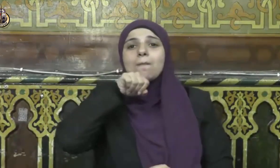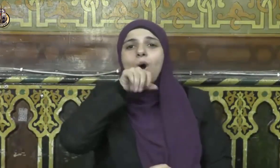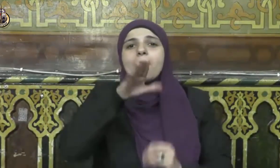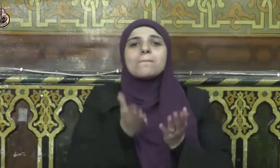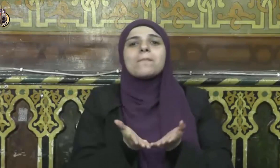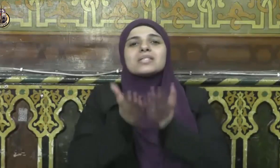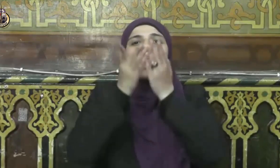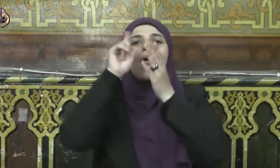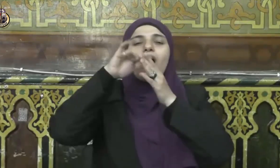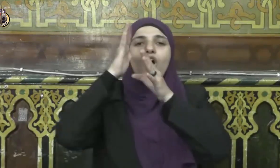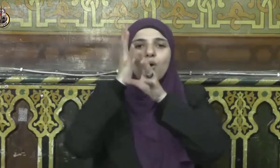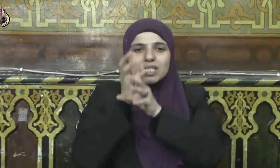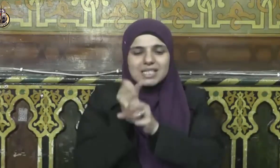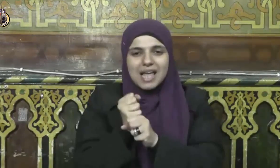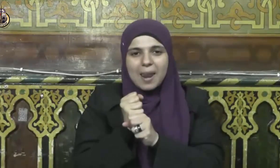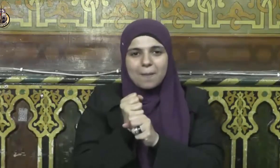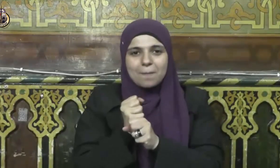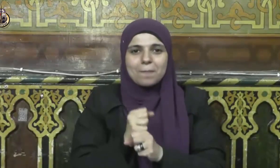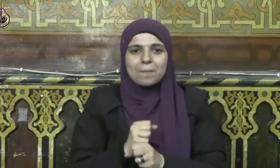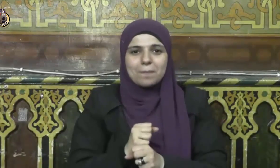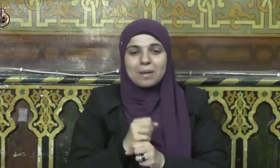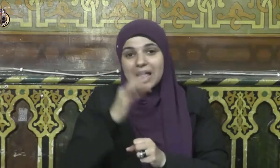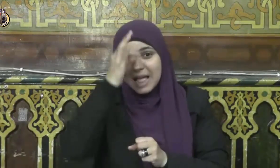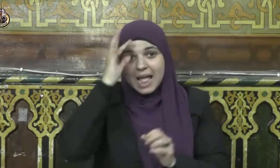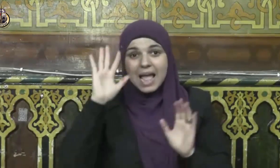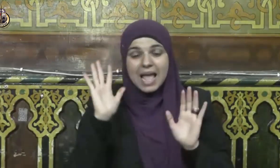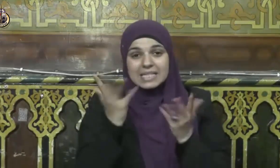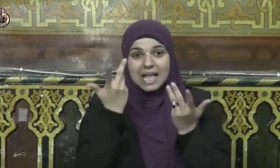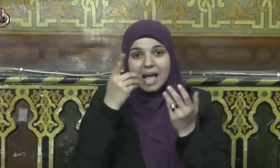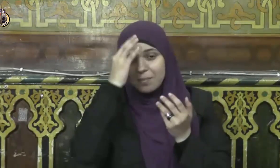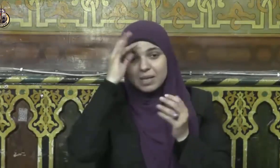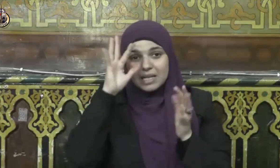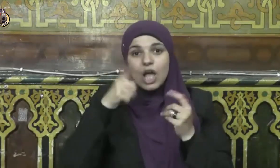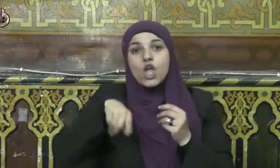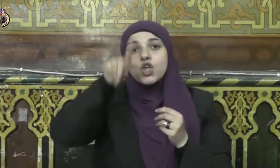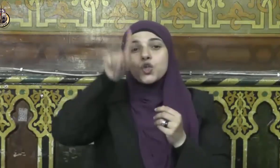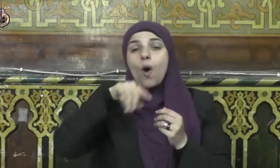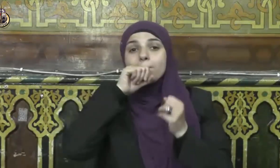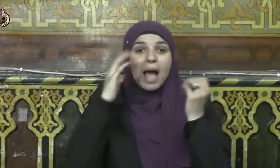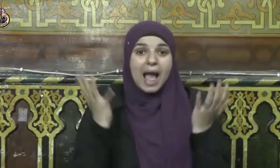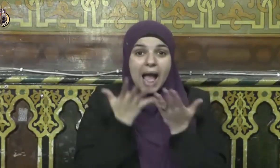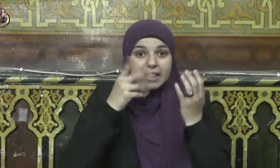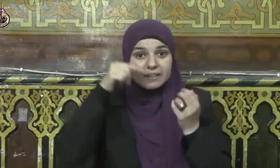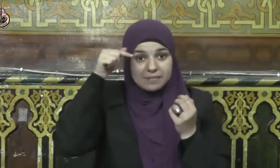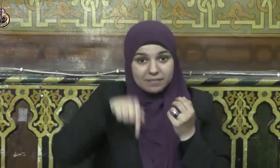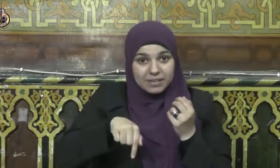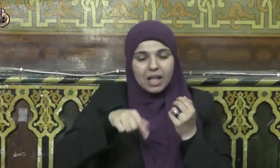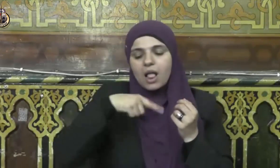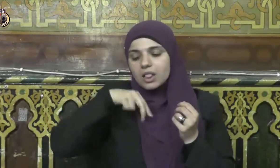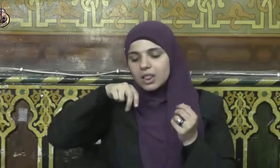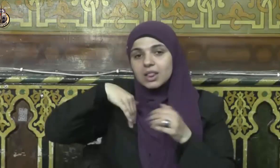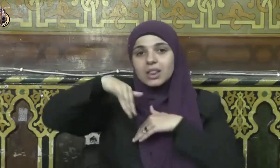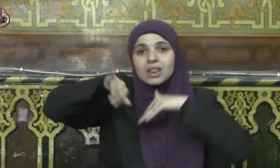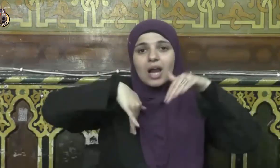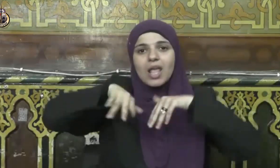كان النبي صلى الله عليه وسلم إذا كان يوم عيد خالف